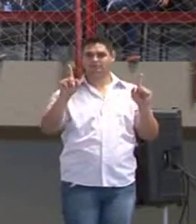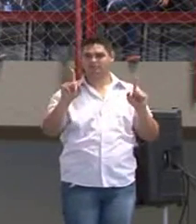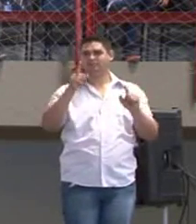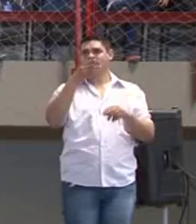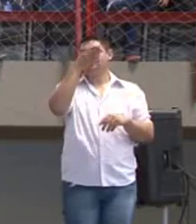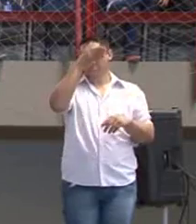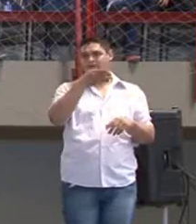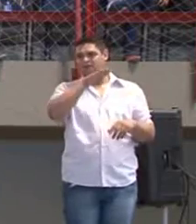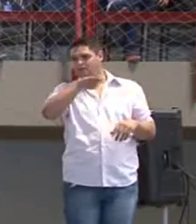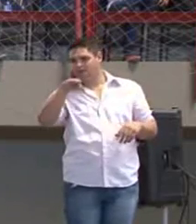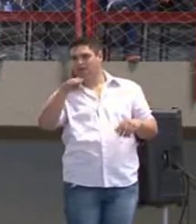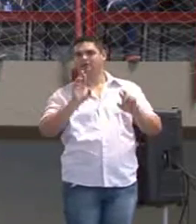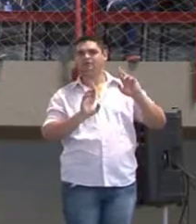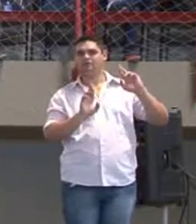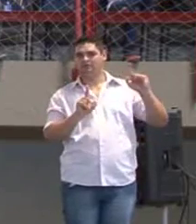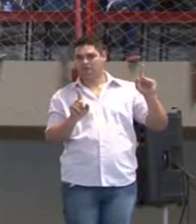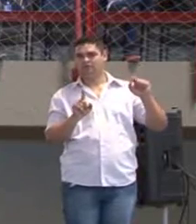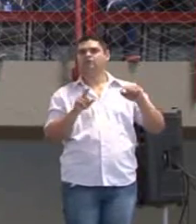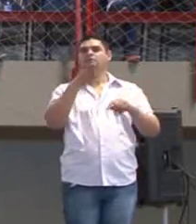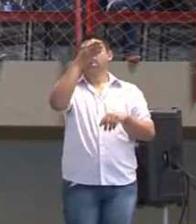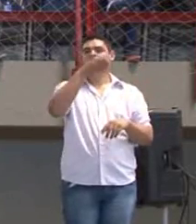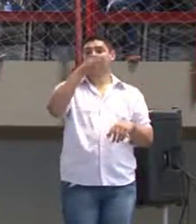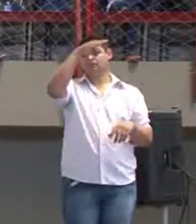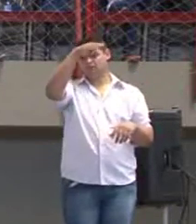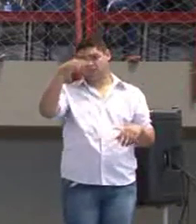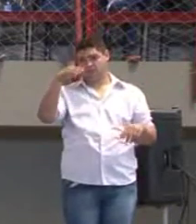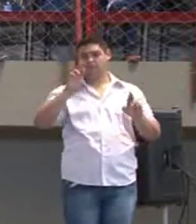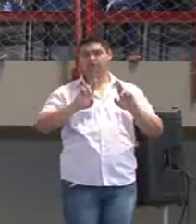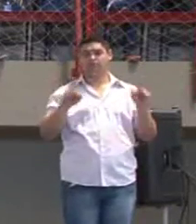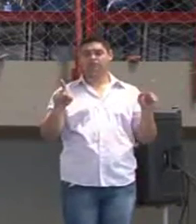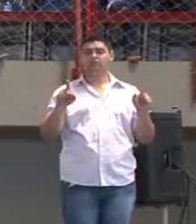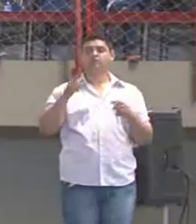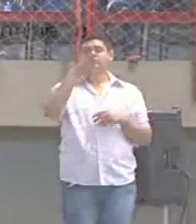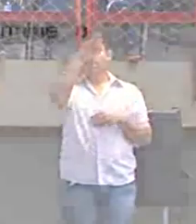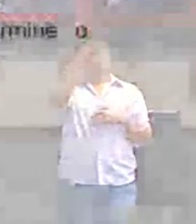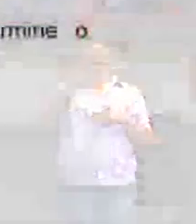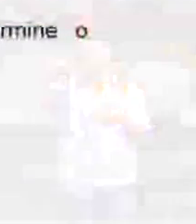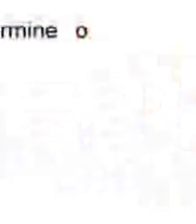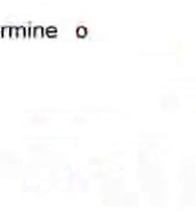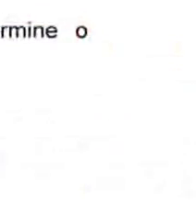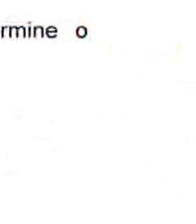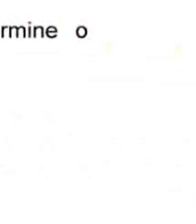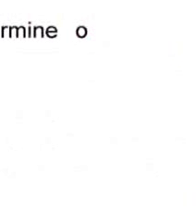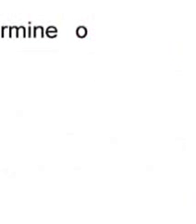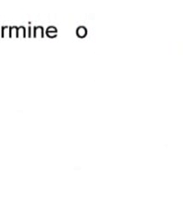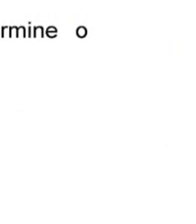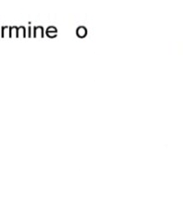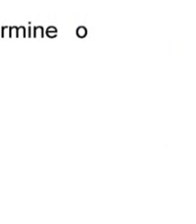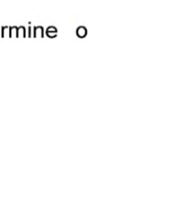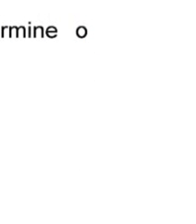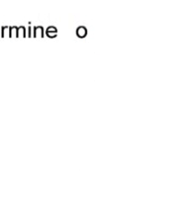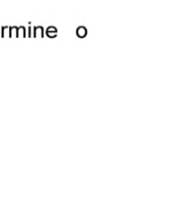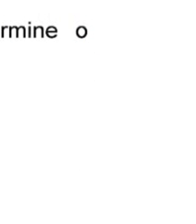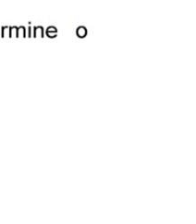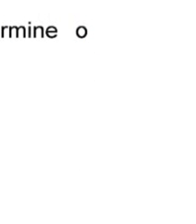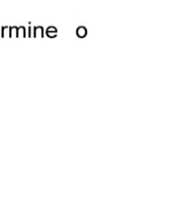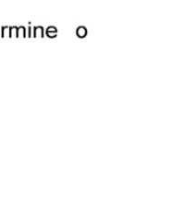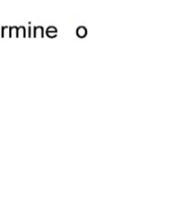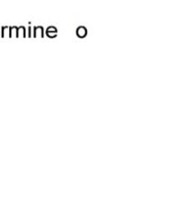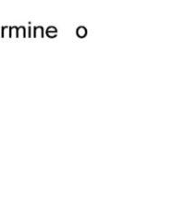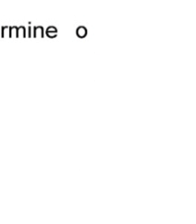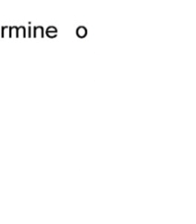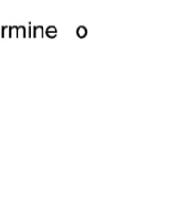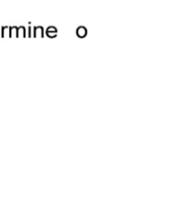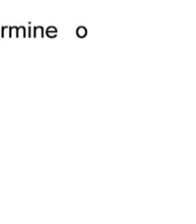que divisão eu tenho que fazer para dar um nome para ela, certo? Me diga o seguinte, desse triângulo que está aqui, quantos lados a gente